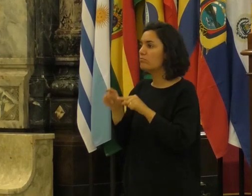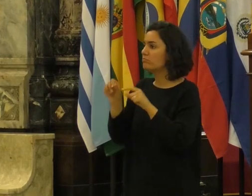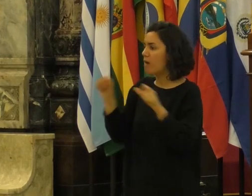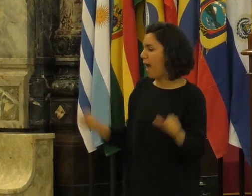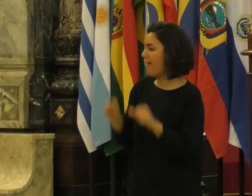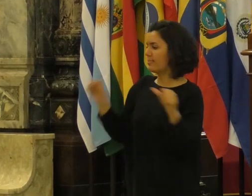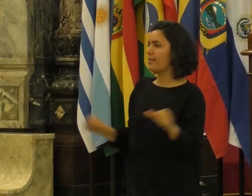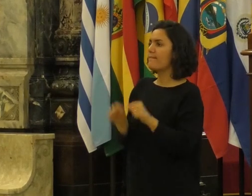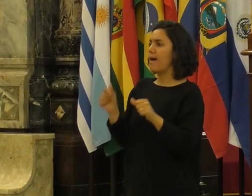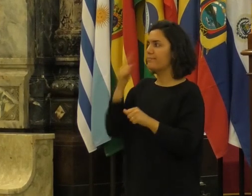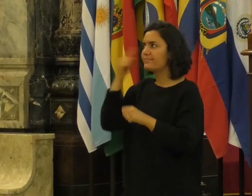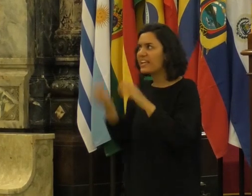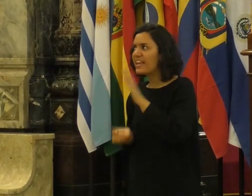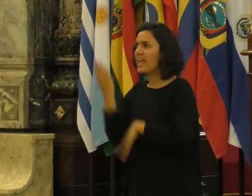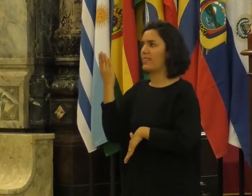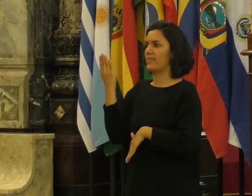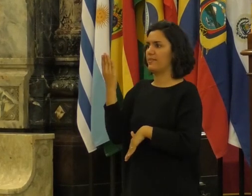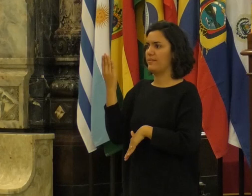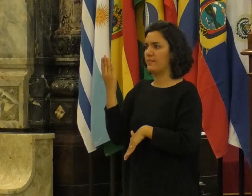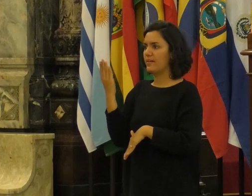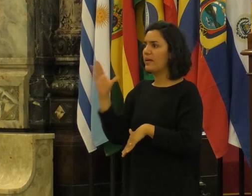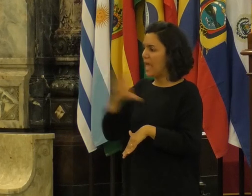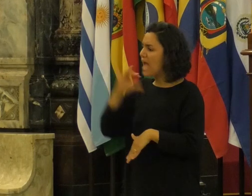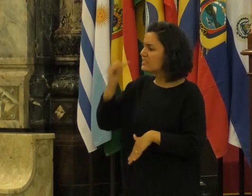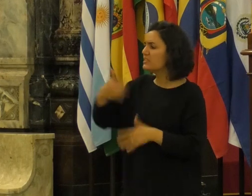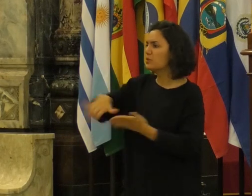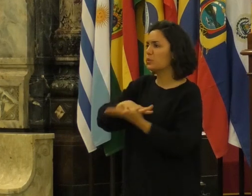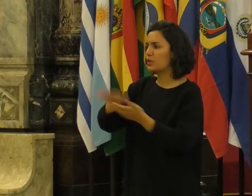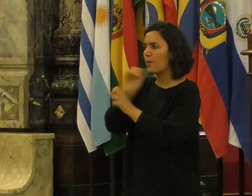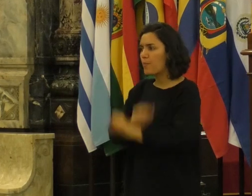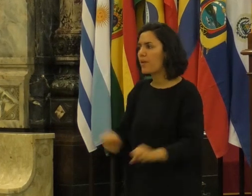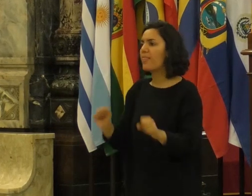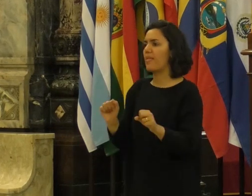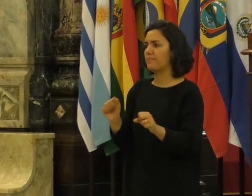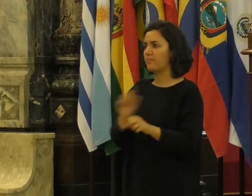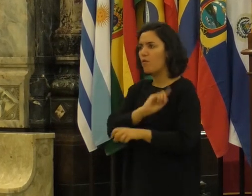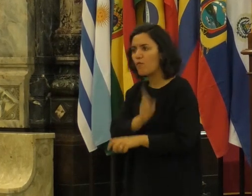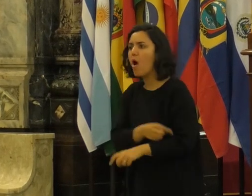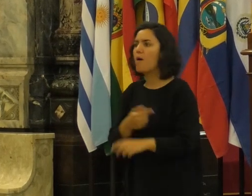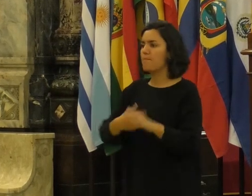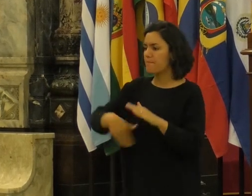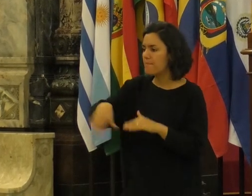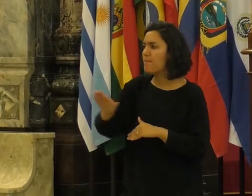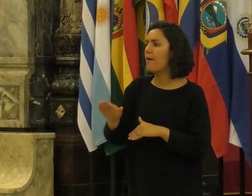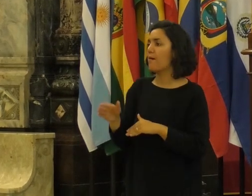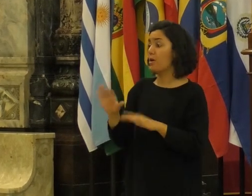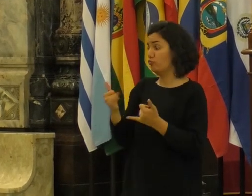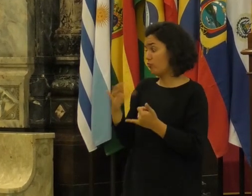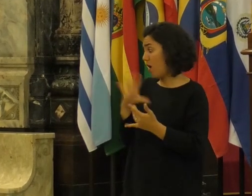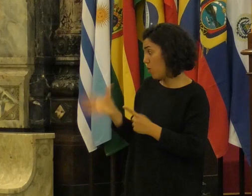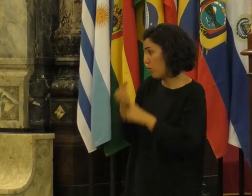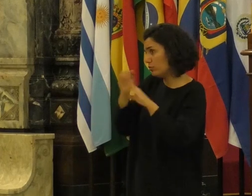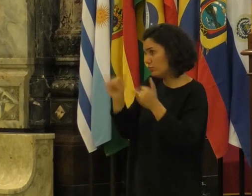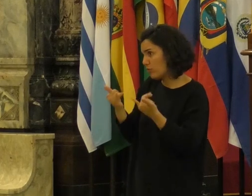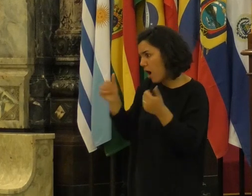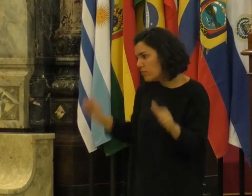proactiva, creativa, que tenemos todas las condiciones de enriquecer más allá de lo que se ha logrado, porque evidentemente lo que se ha